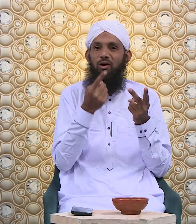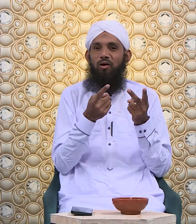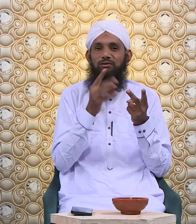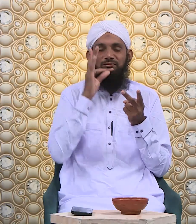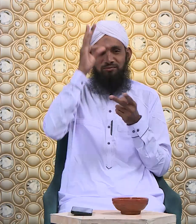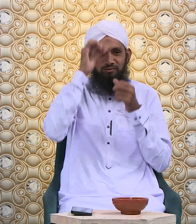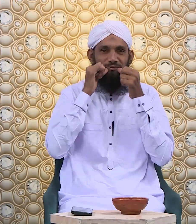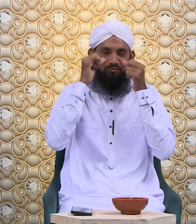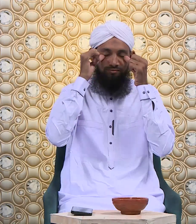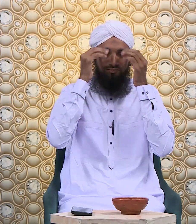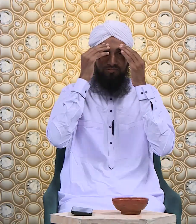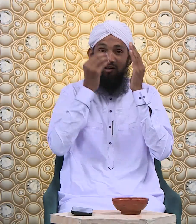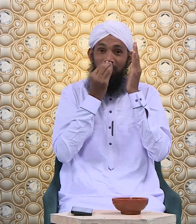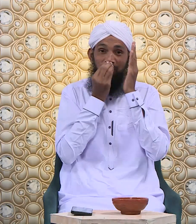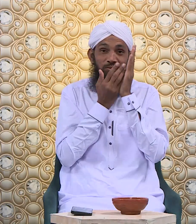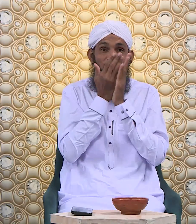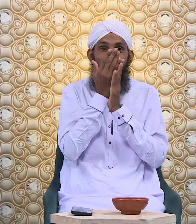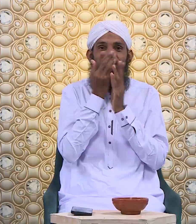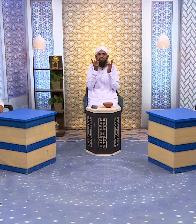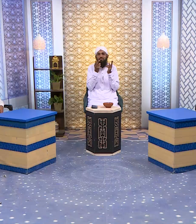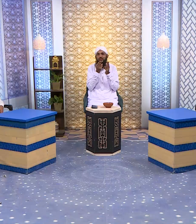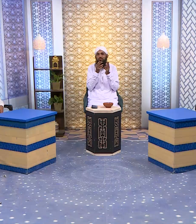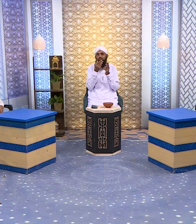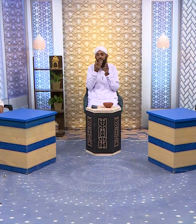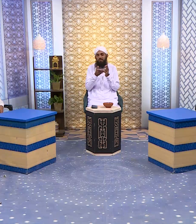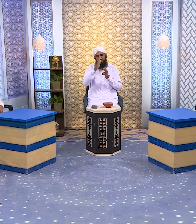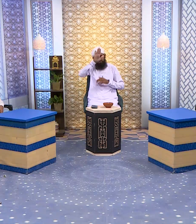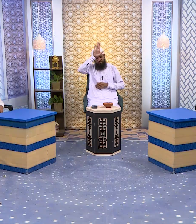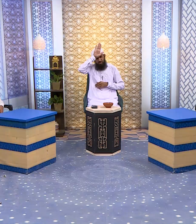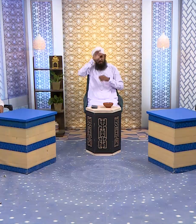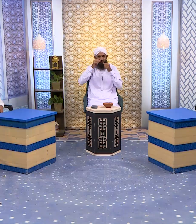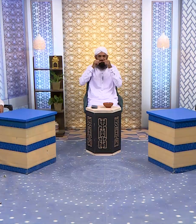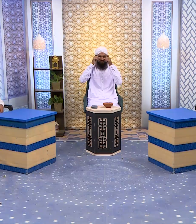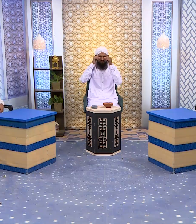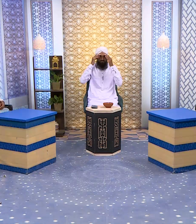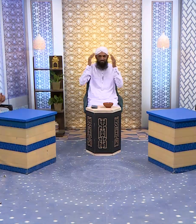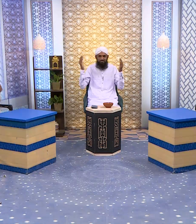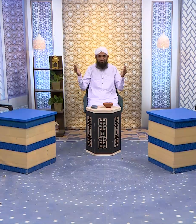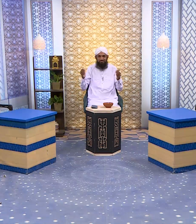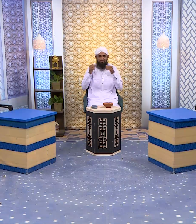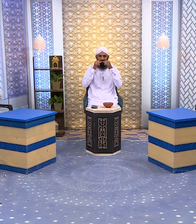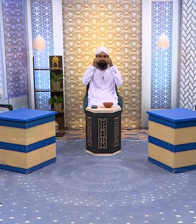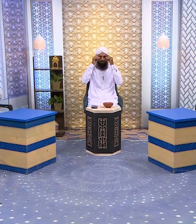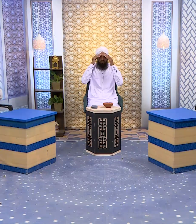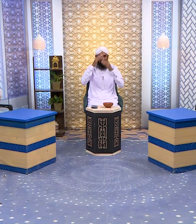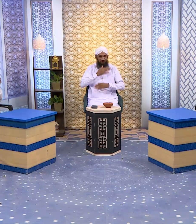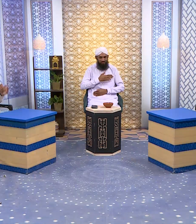طرح آپ بھی جنتی جوانوں کے سردار ہیں سلو علی الحبیب صلی اللہ علیہ محمد صلی اللہ علیہ وسلم